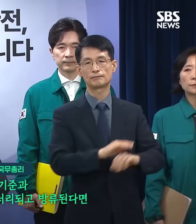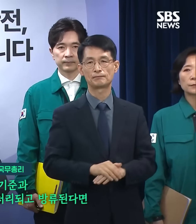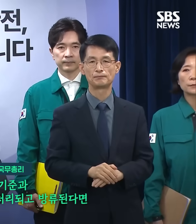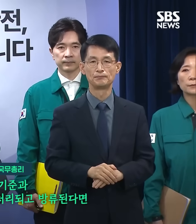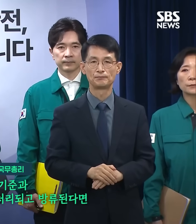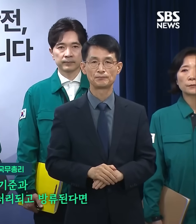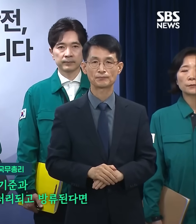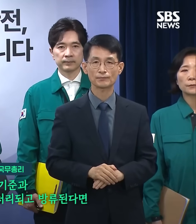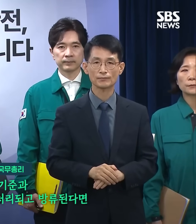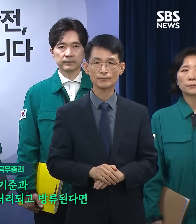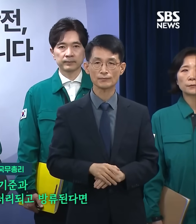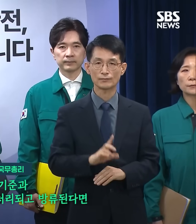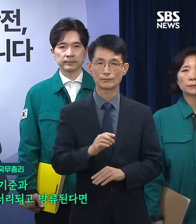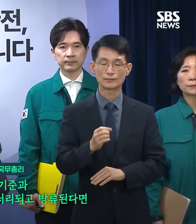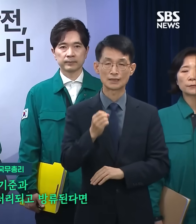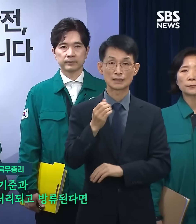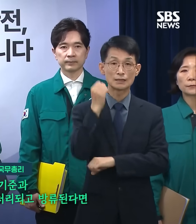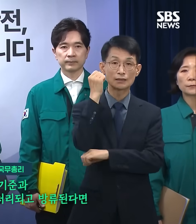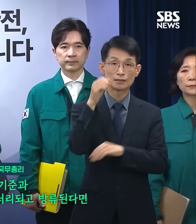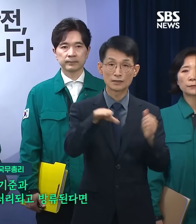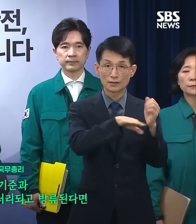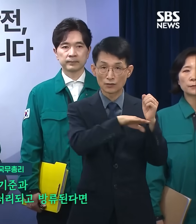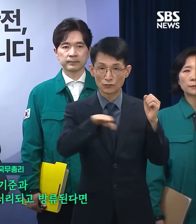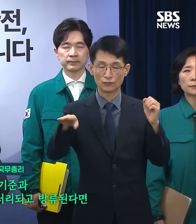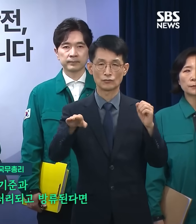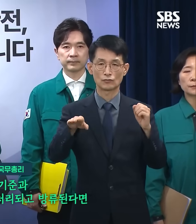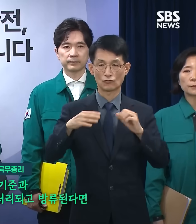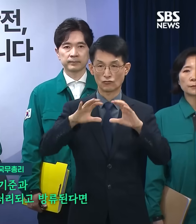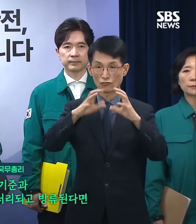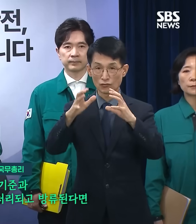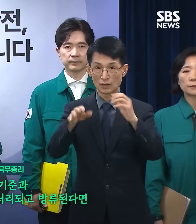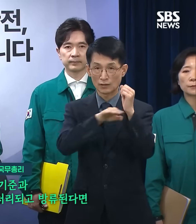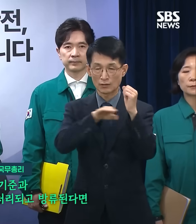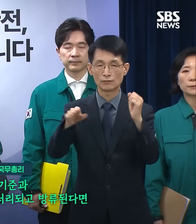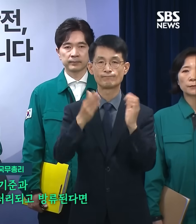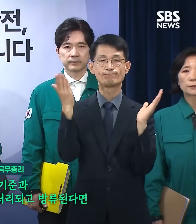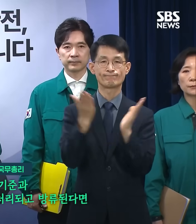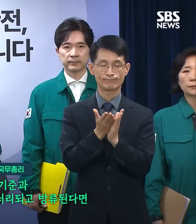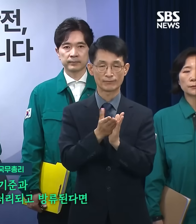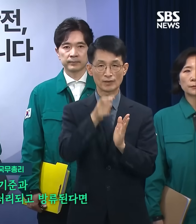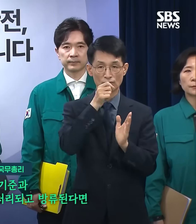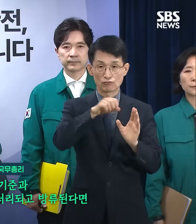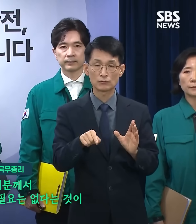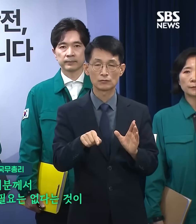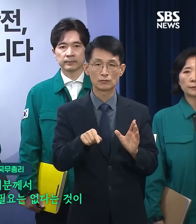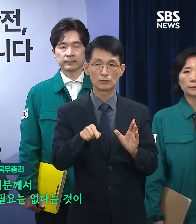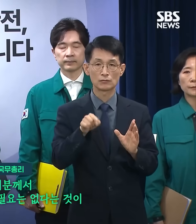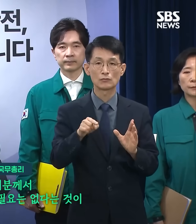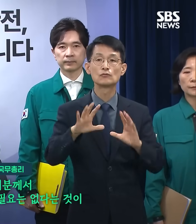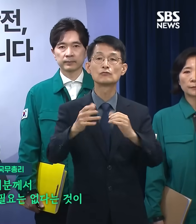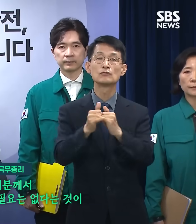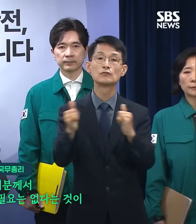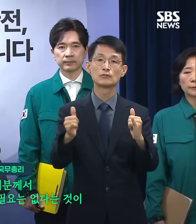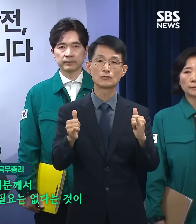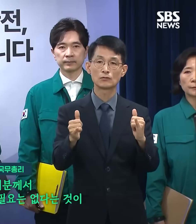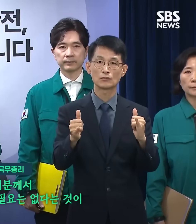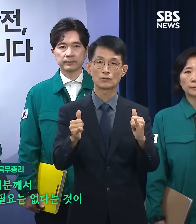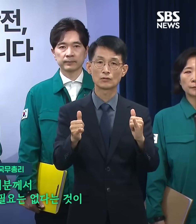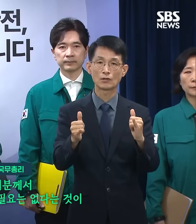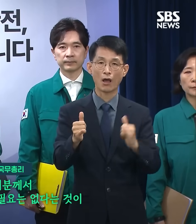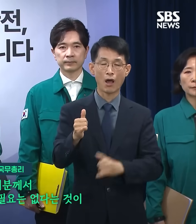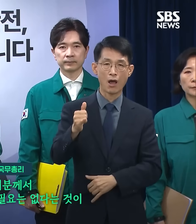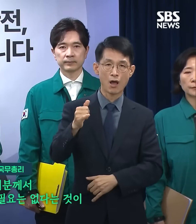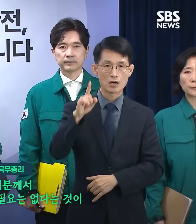하였습니다. 과학적 기준과 국제적 절차에 따라 처리되고 방류된다면 국민 여러분께서